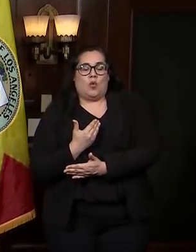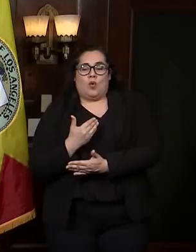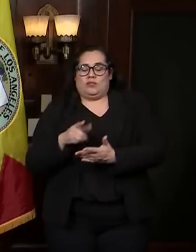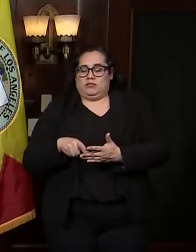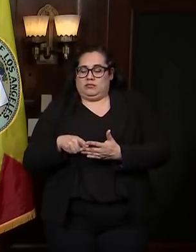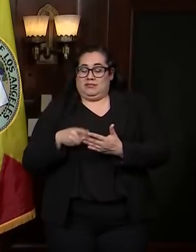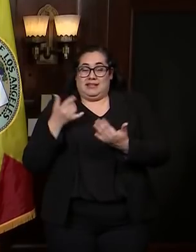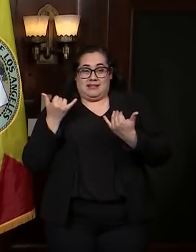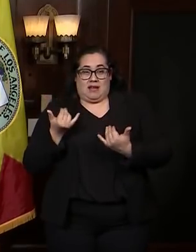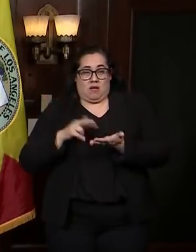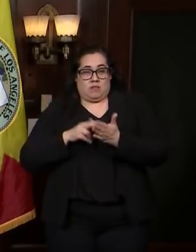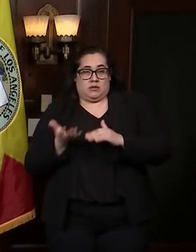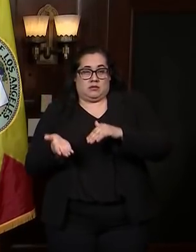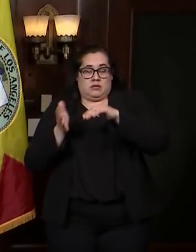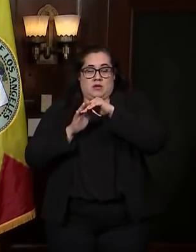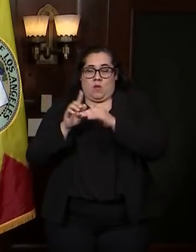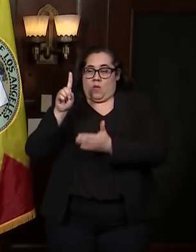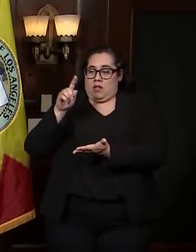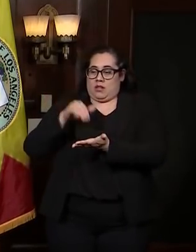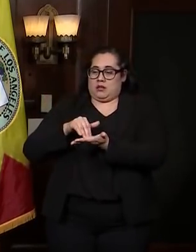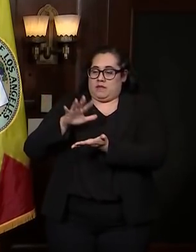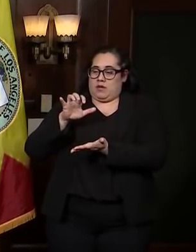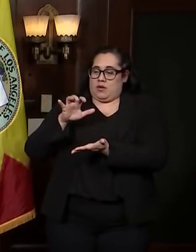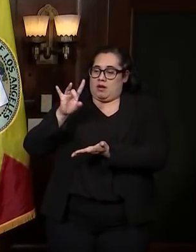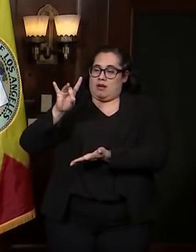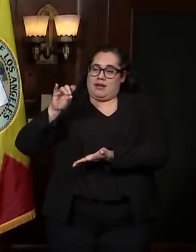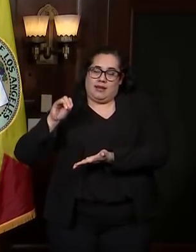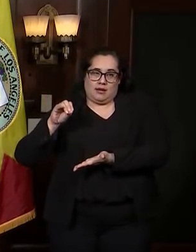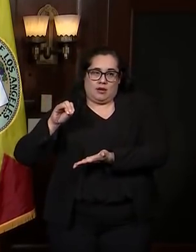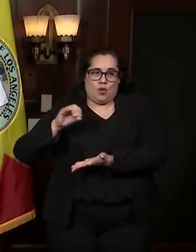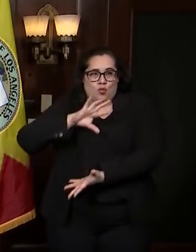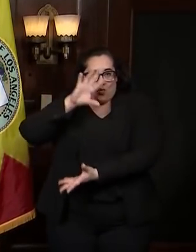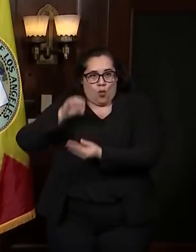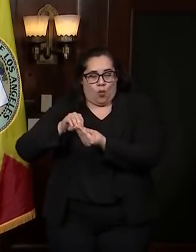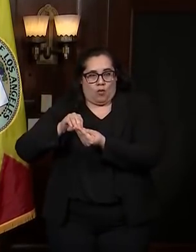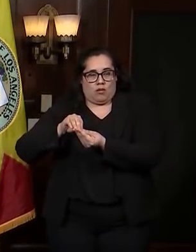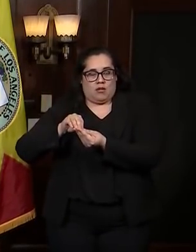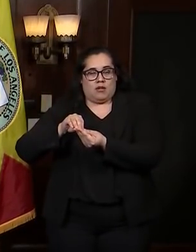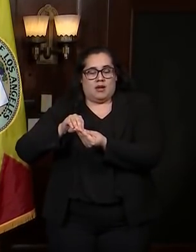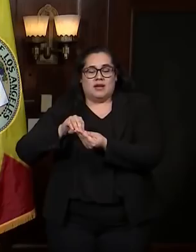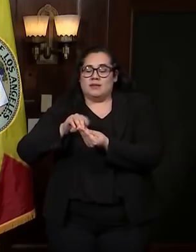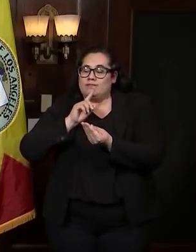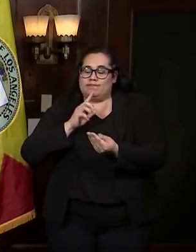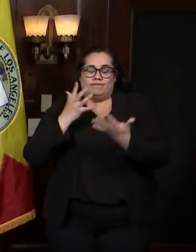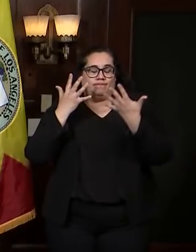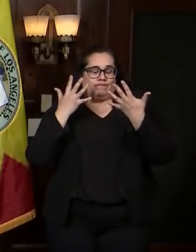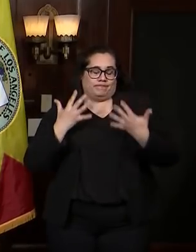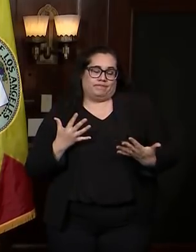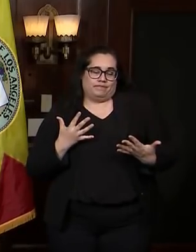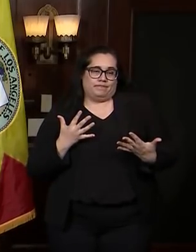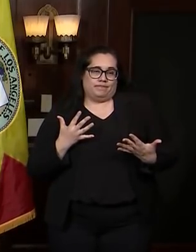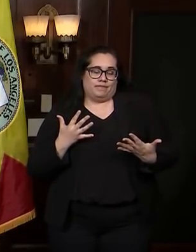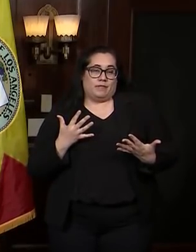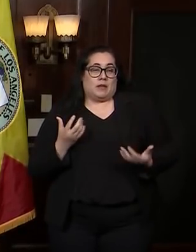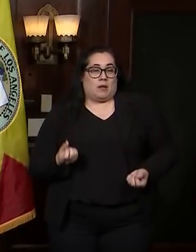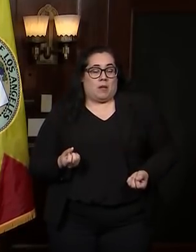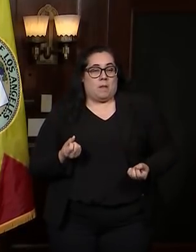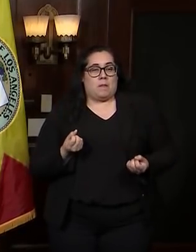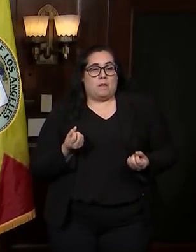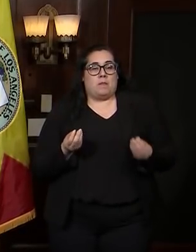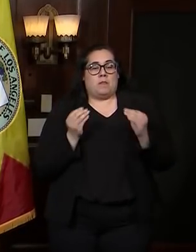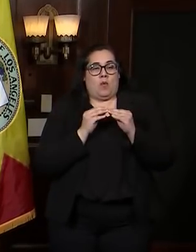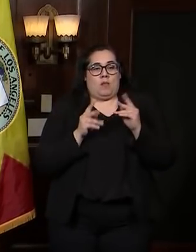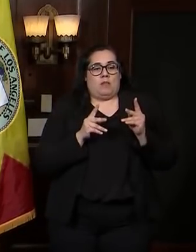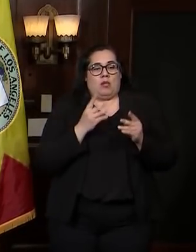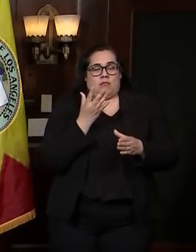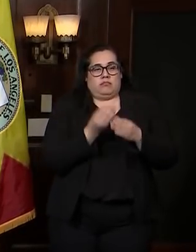llegando a 1,580 casos en total. Y desafortunadamente fallecieron